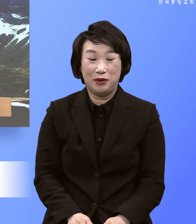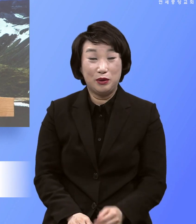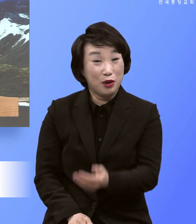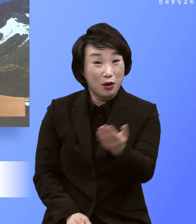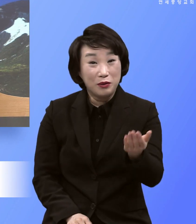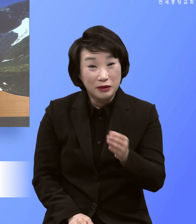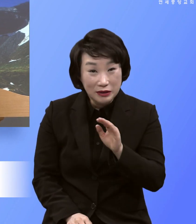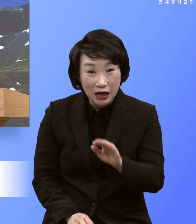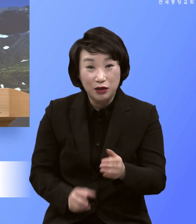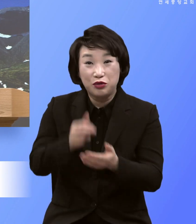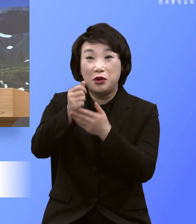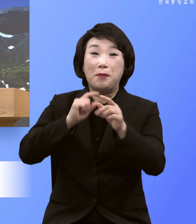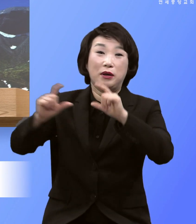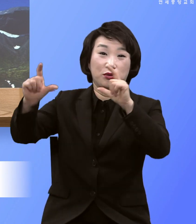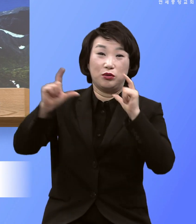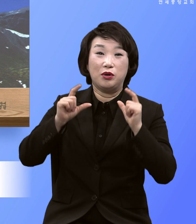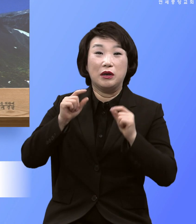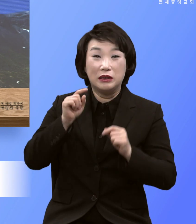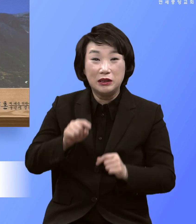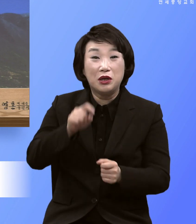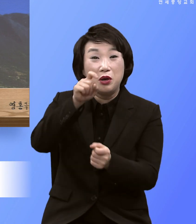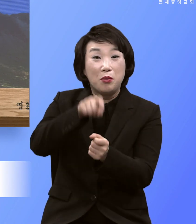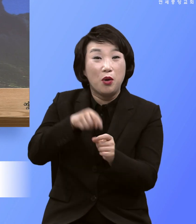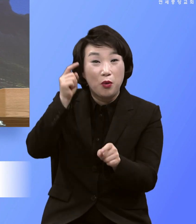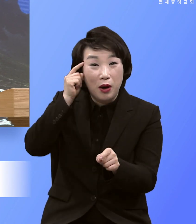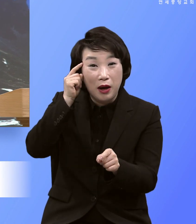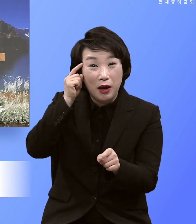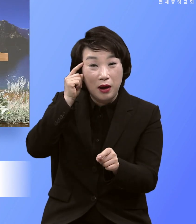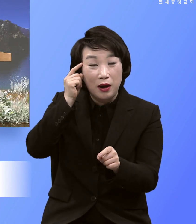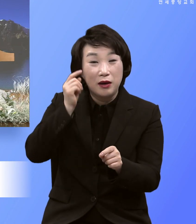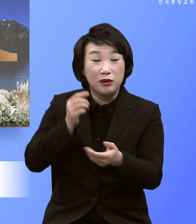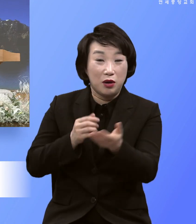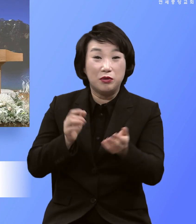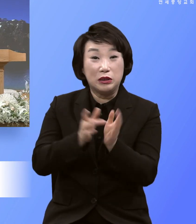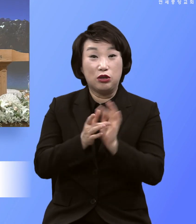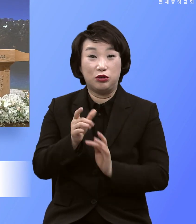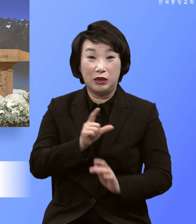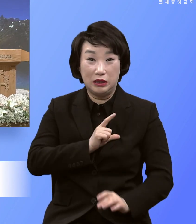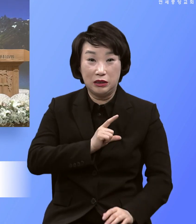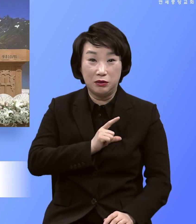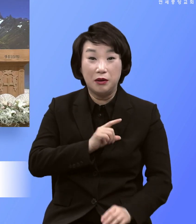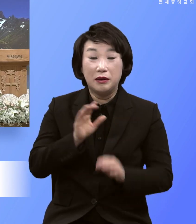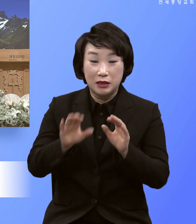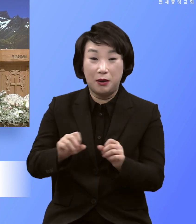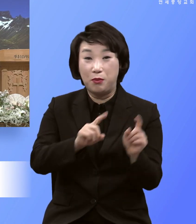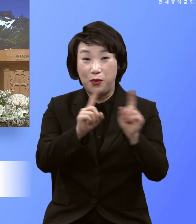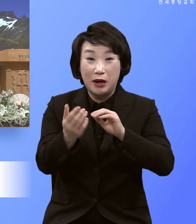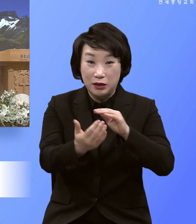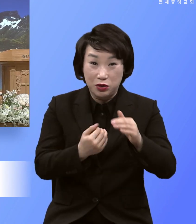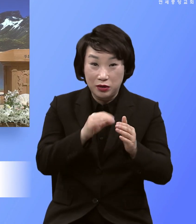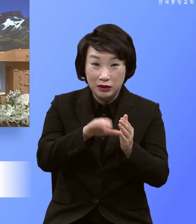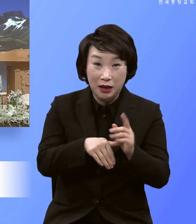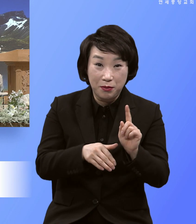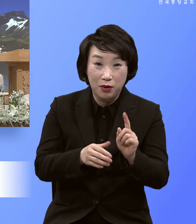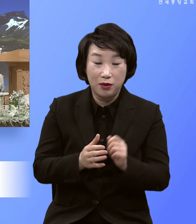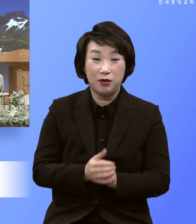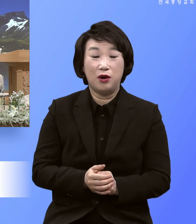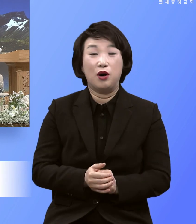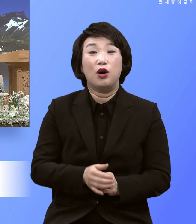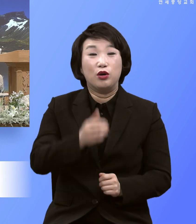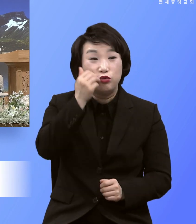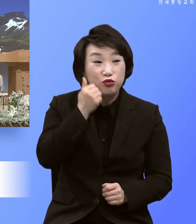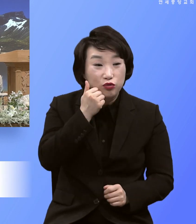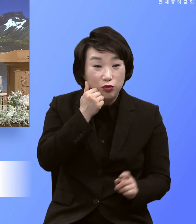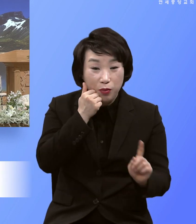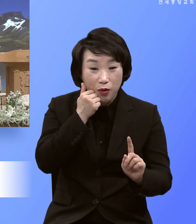이렇게 주님이 말씀하신 이유가 뭐냐. 그 이름이 부활하기 전에는